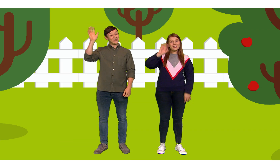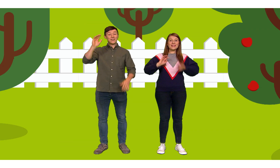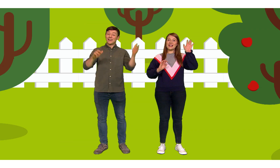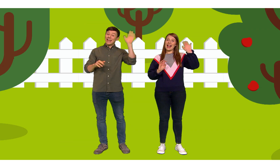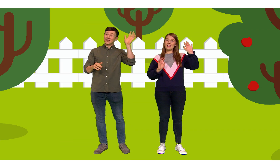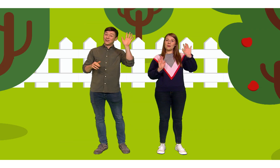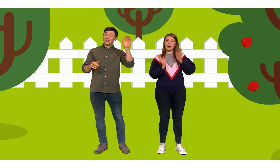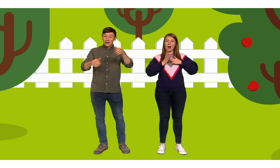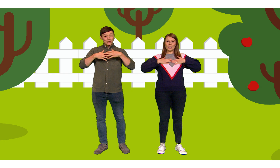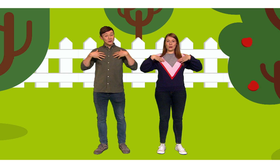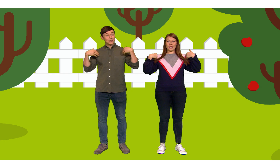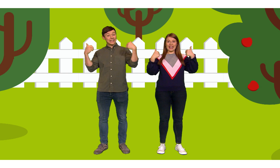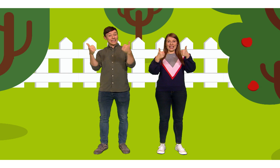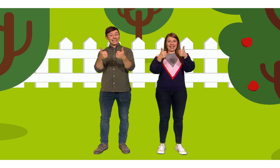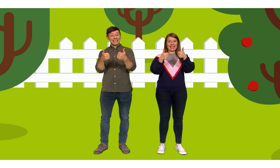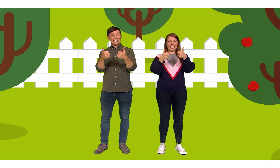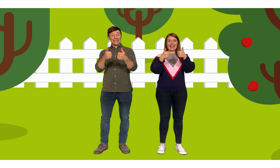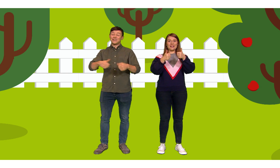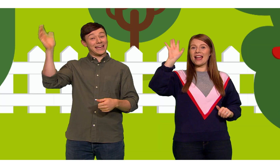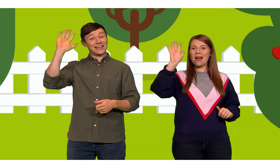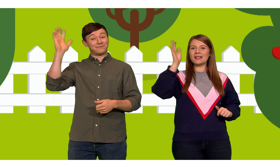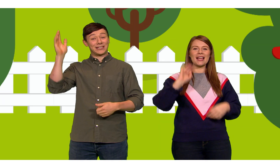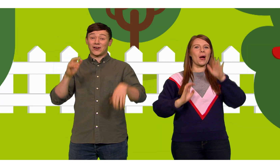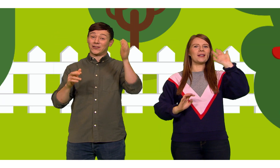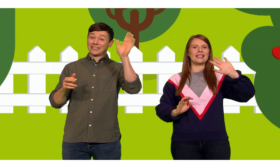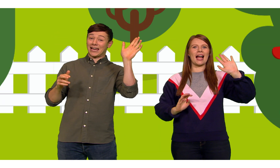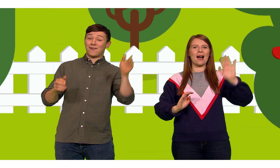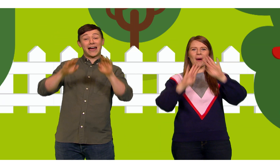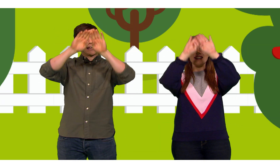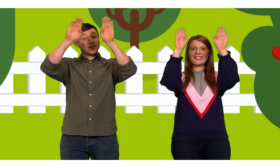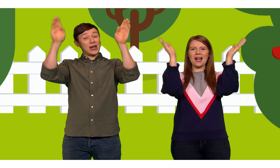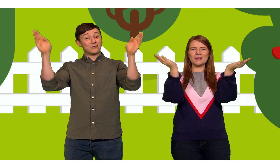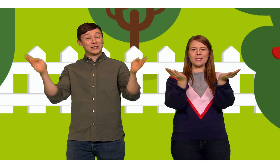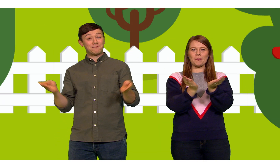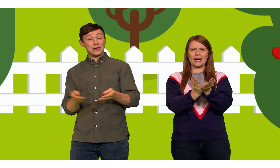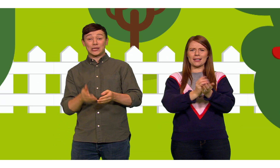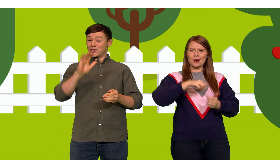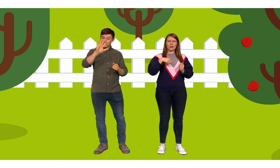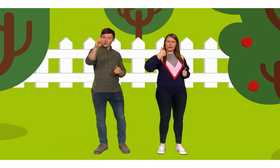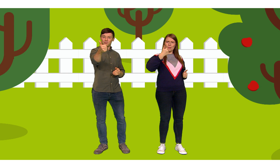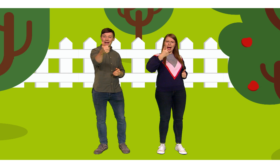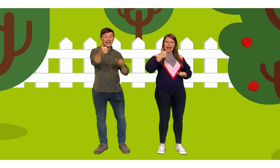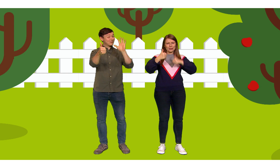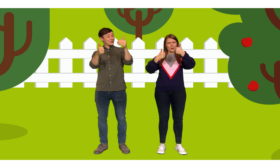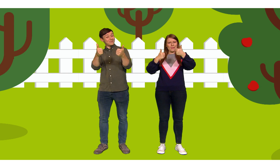Helo, helo, shwt i chi gyd, mae'n amser codi llaw ar draws y byd. Siwmai,